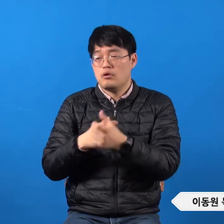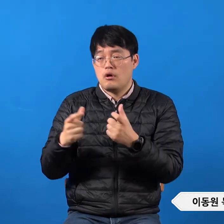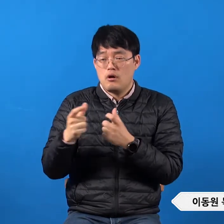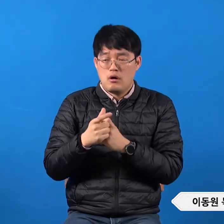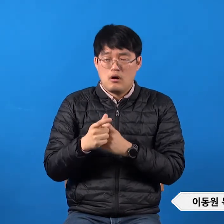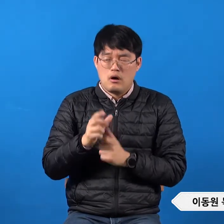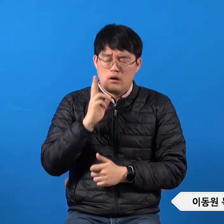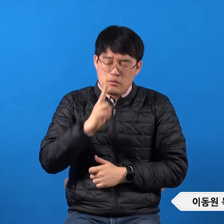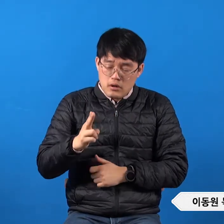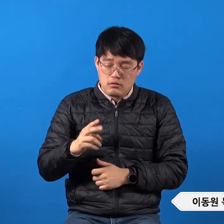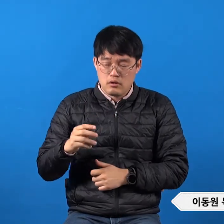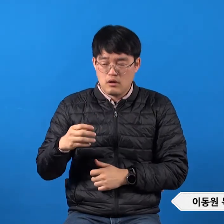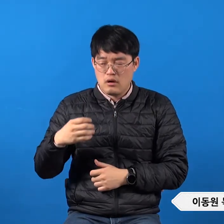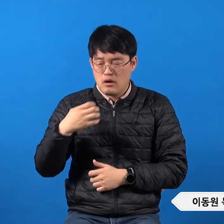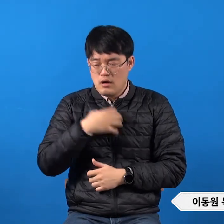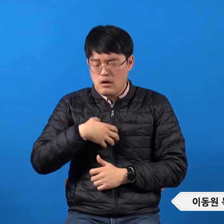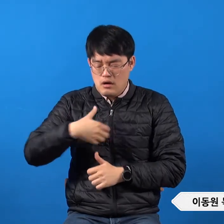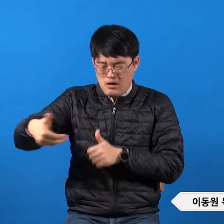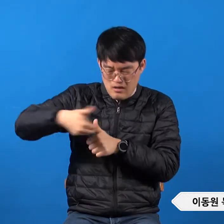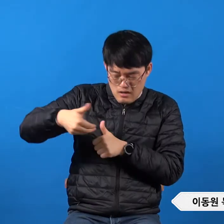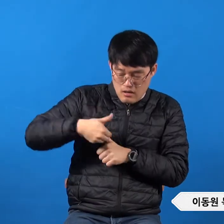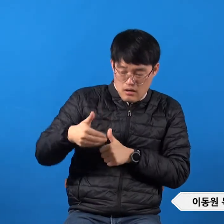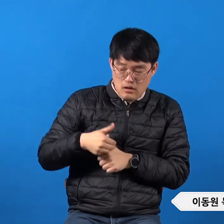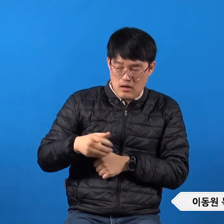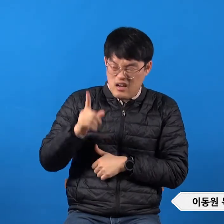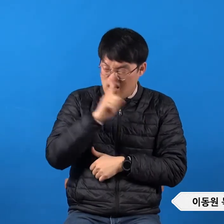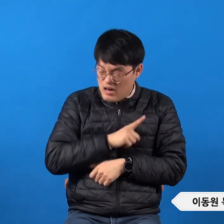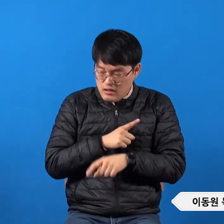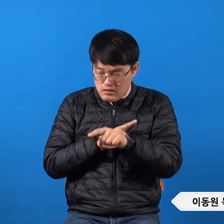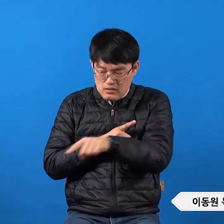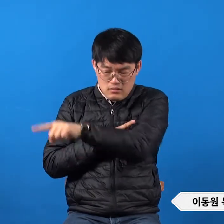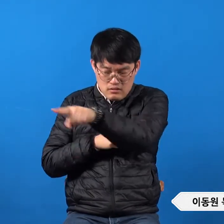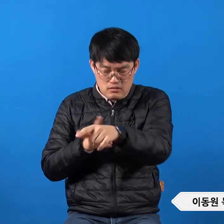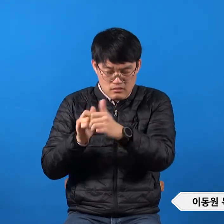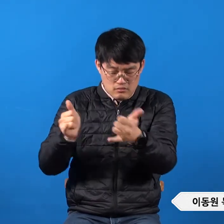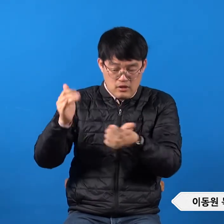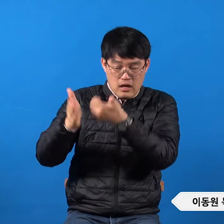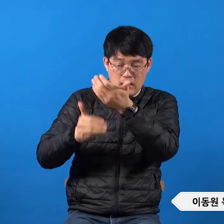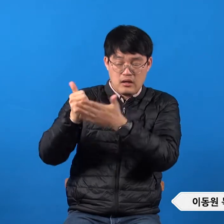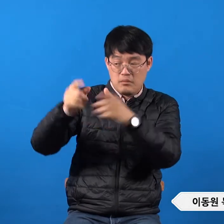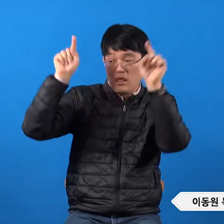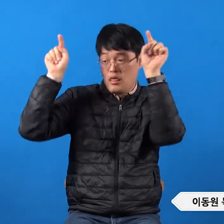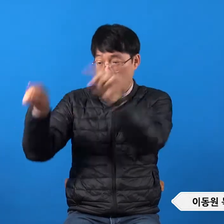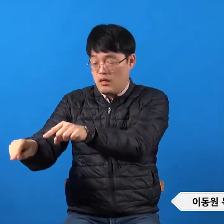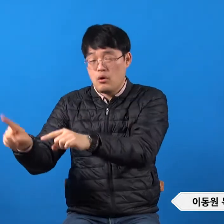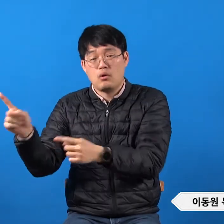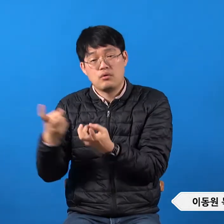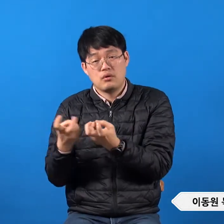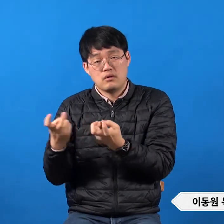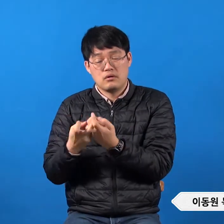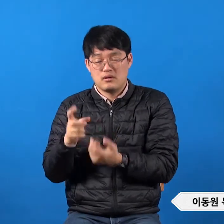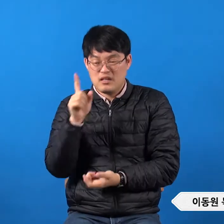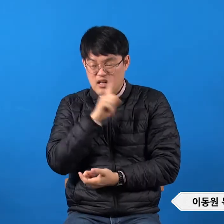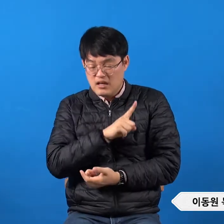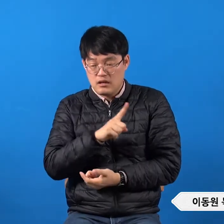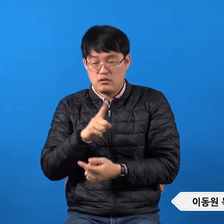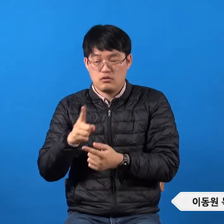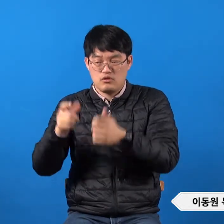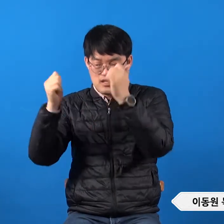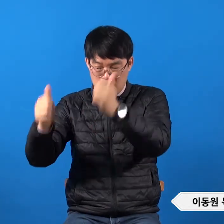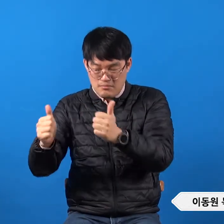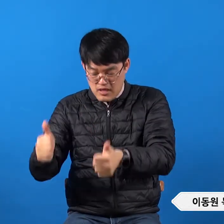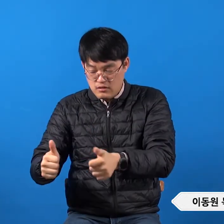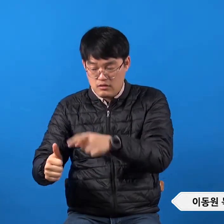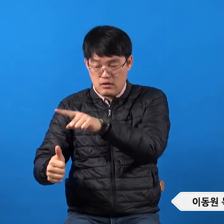더 악한 무리들, 그들을 하나님은 어떻게 처리하실까요? 즉 고난의 와중에 악의 도구로 혹은